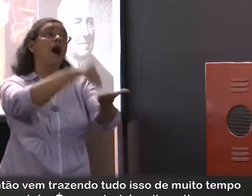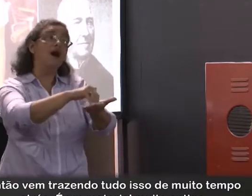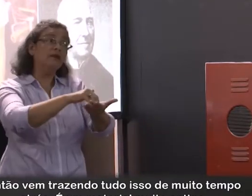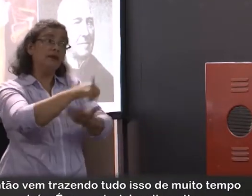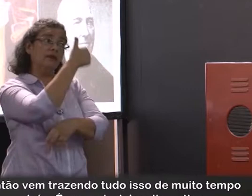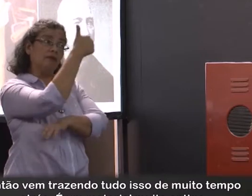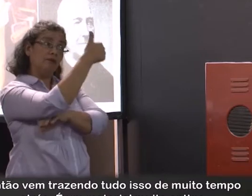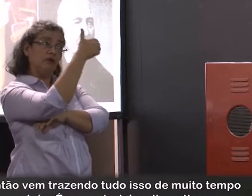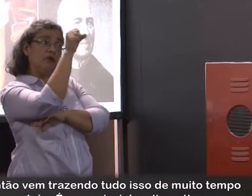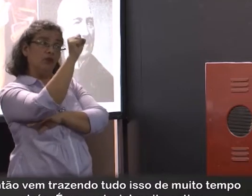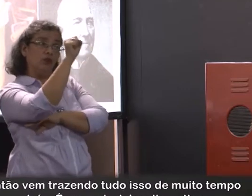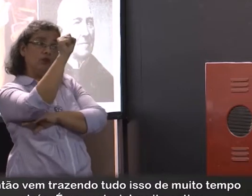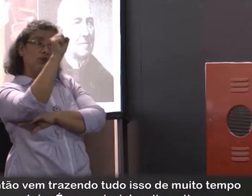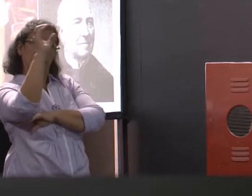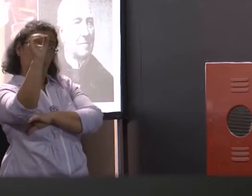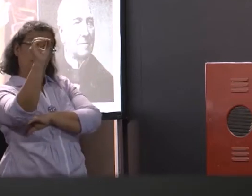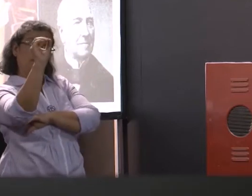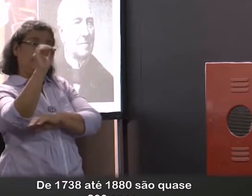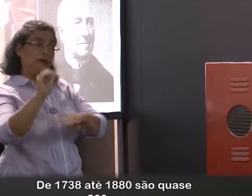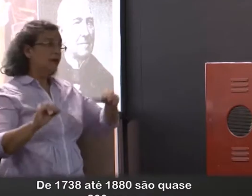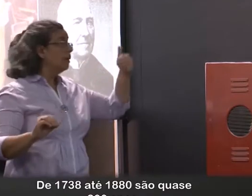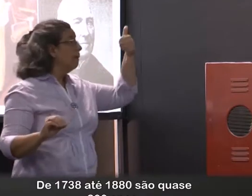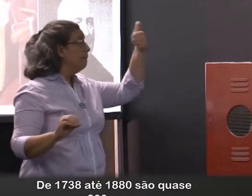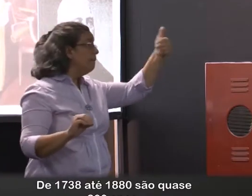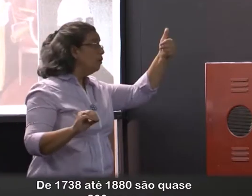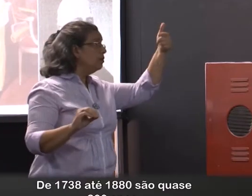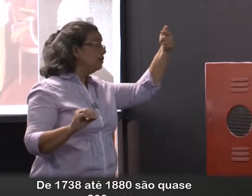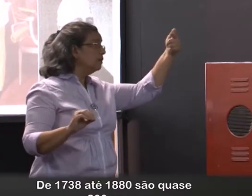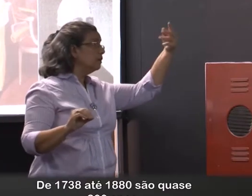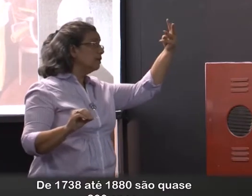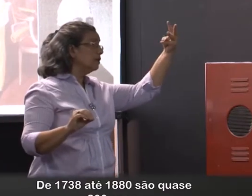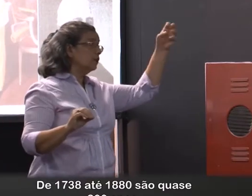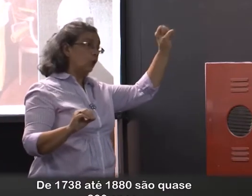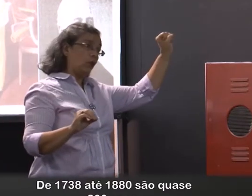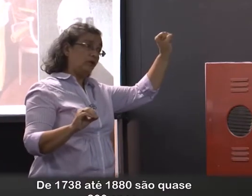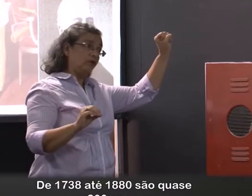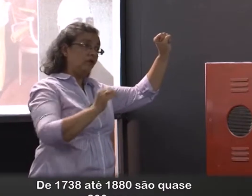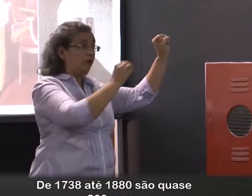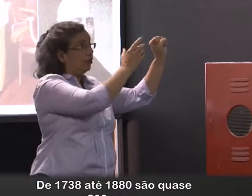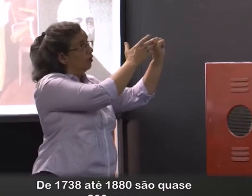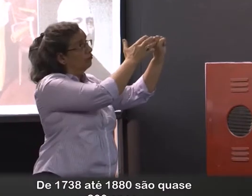já é um material muito antigo. E até 1800, né, de 1738 até